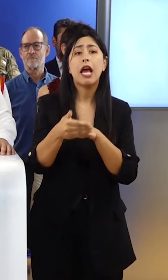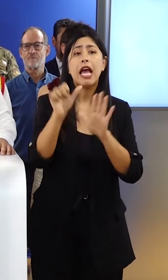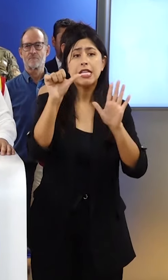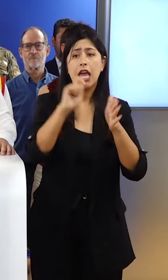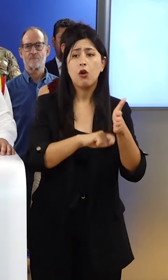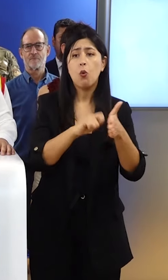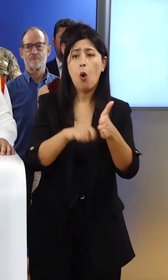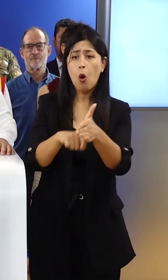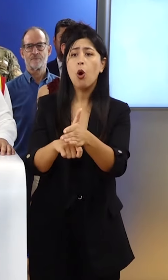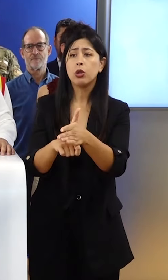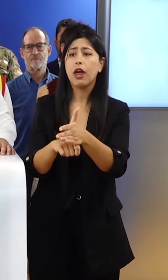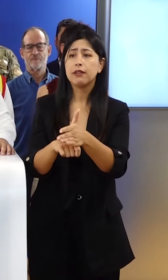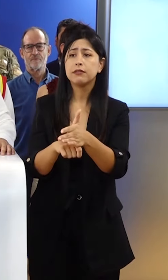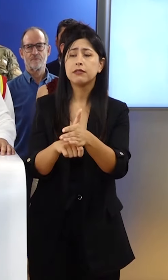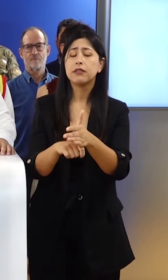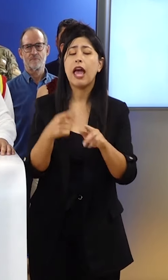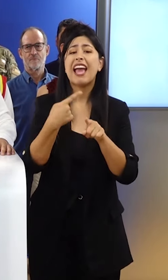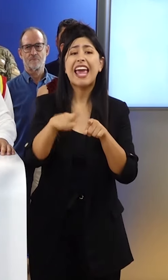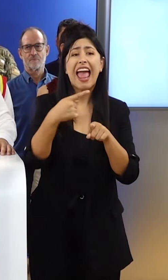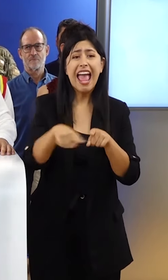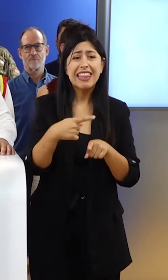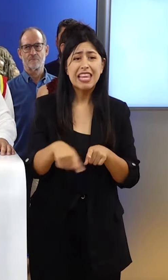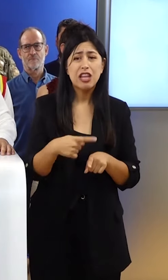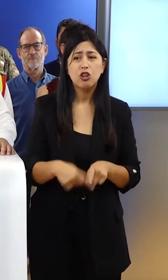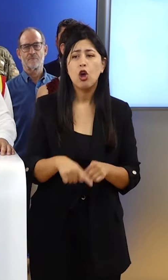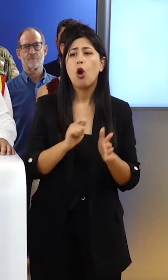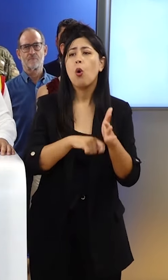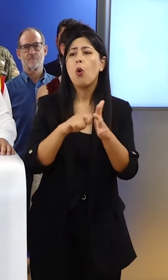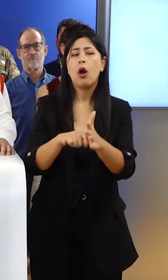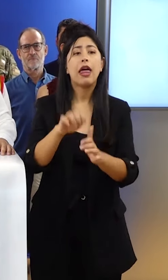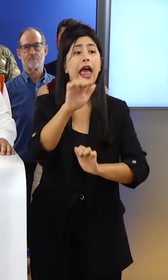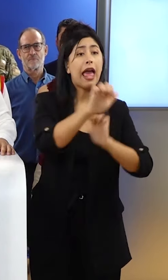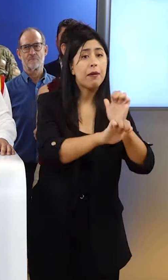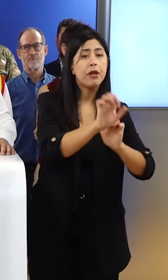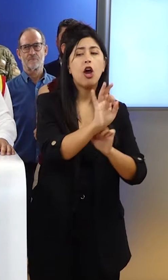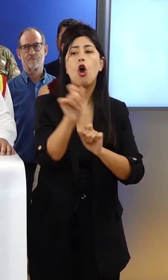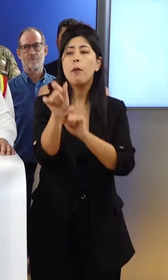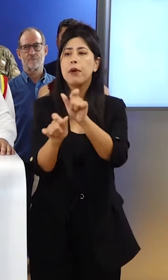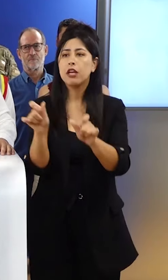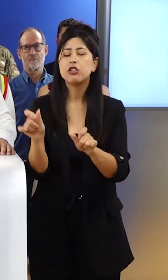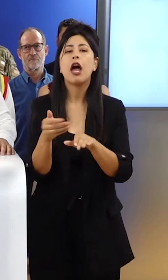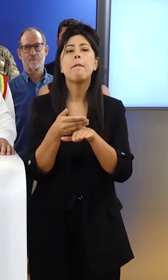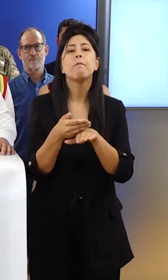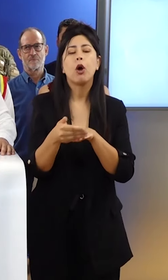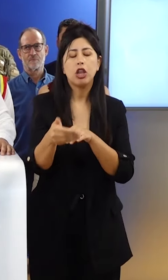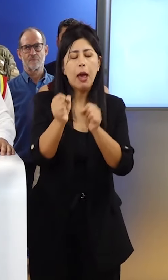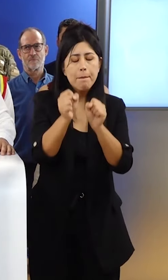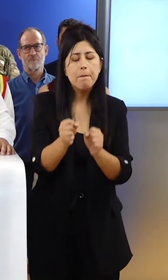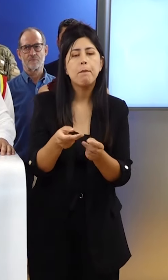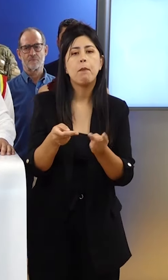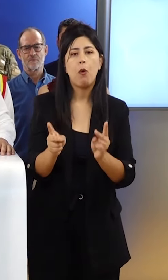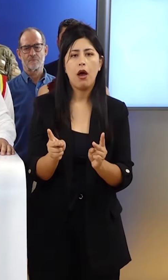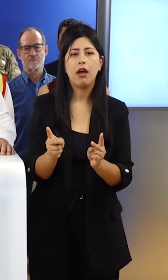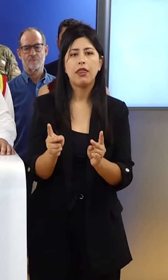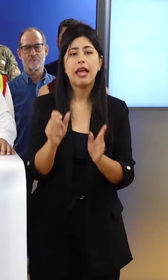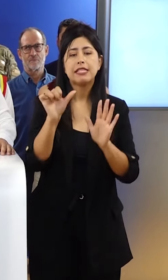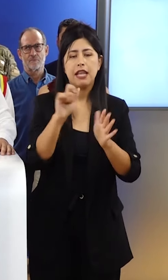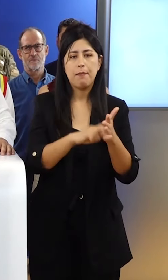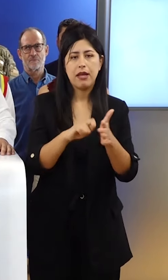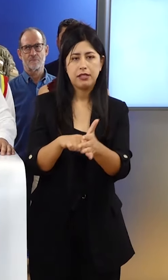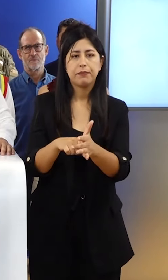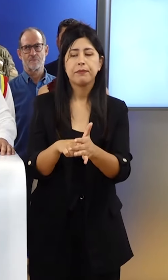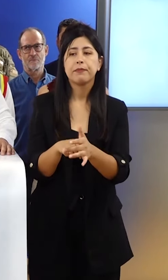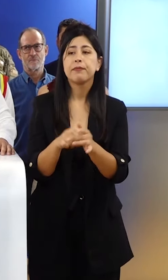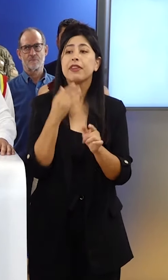cuotas de todos los créditos en cuotas ya sea a empresas o a personas eh Y finalmente